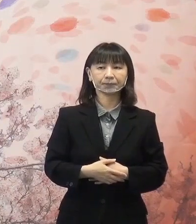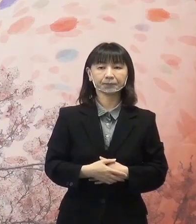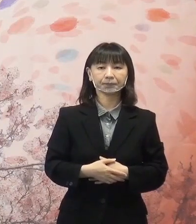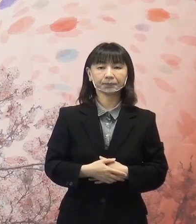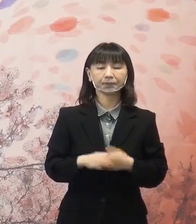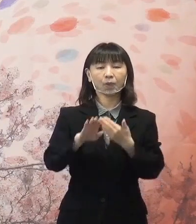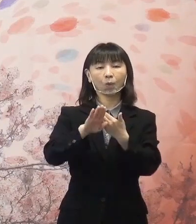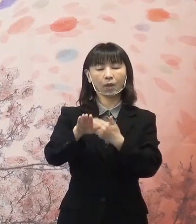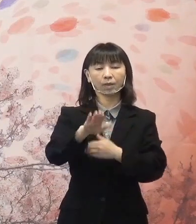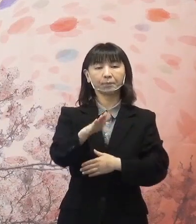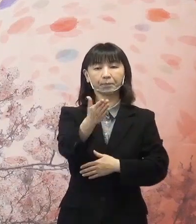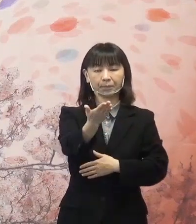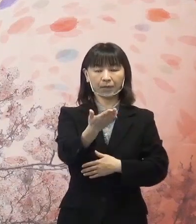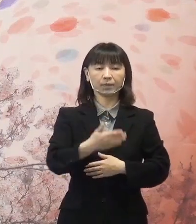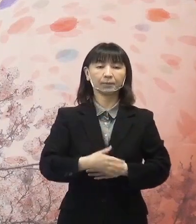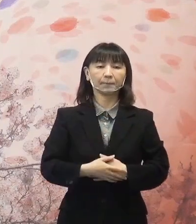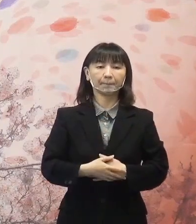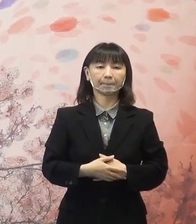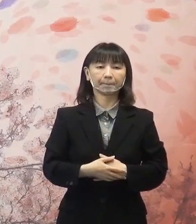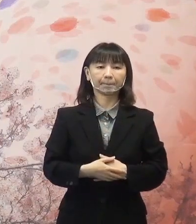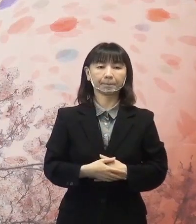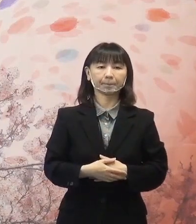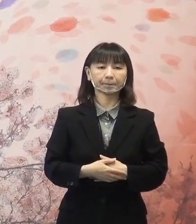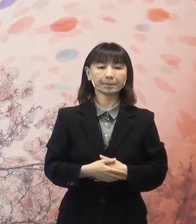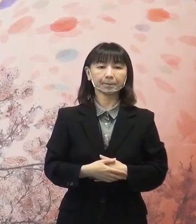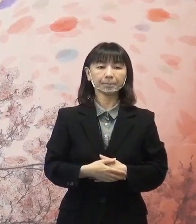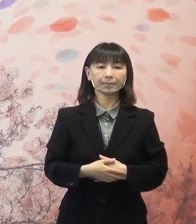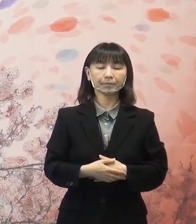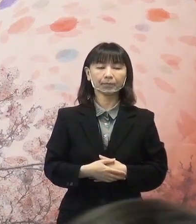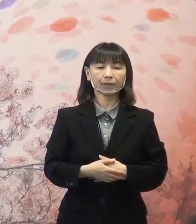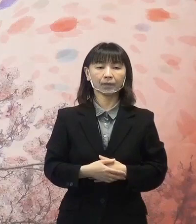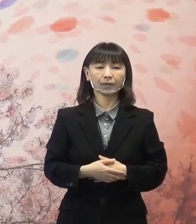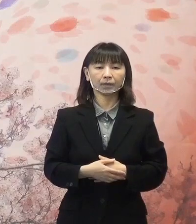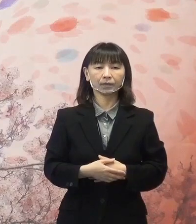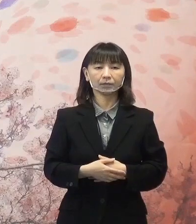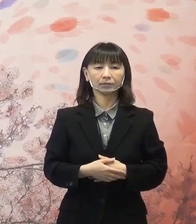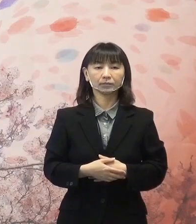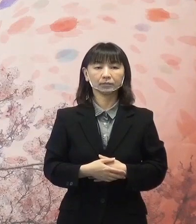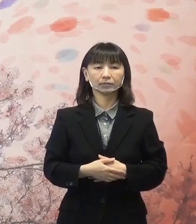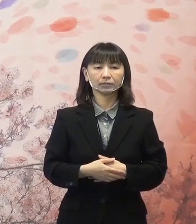ありがとうございます。はい、他にございますでしょうか。 はい、では佐藤さんもう一度。